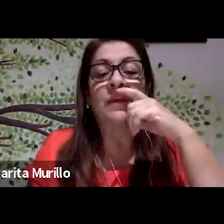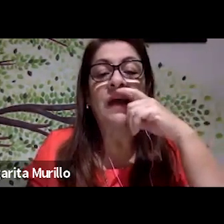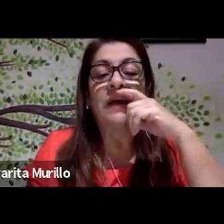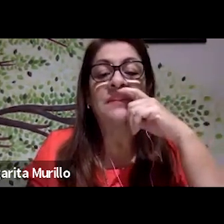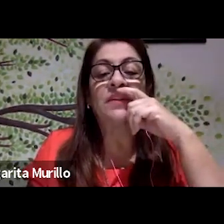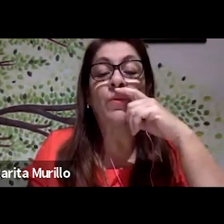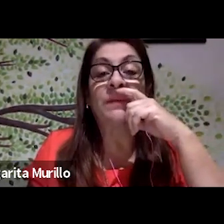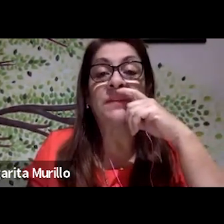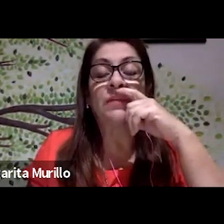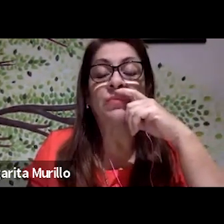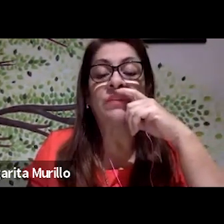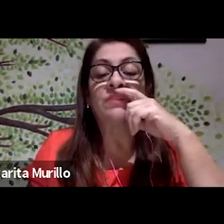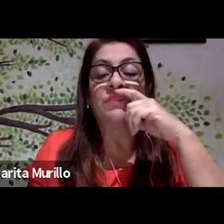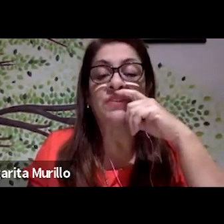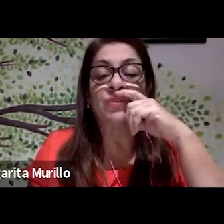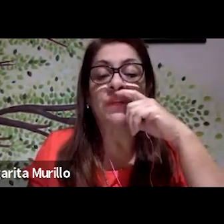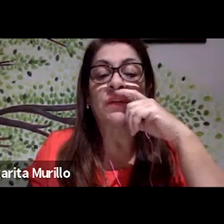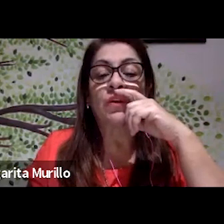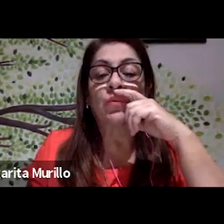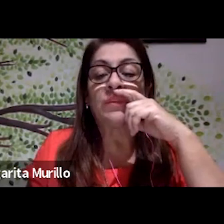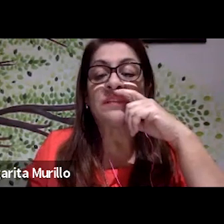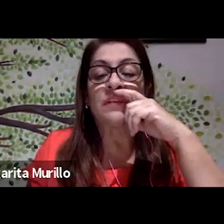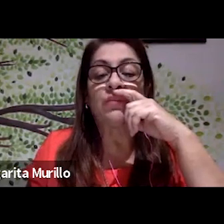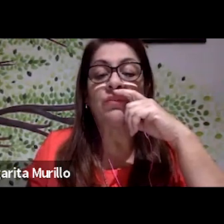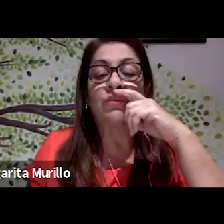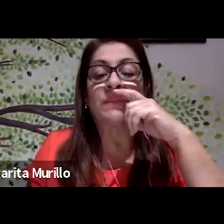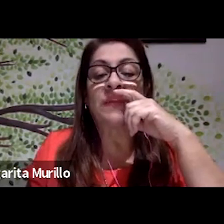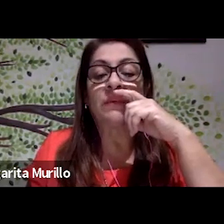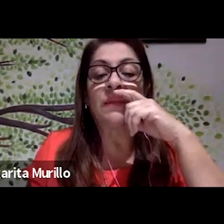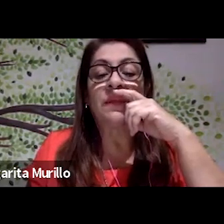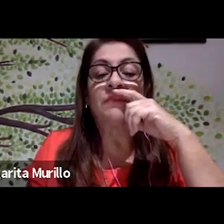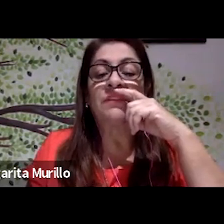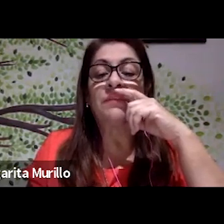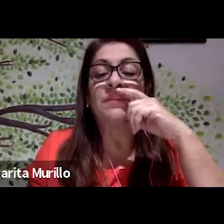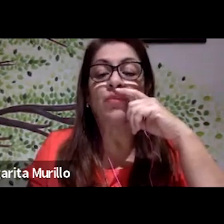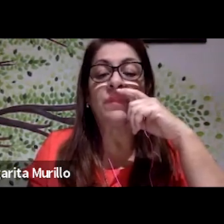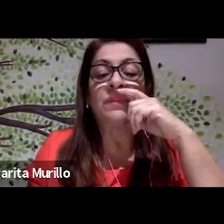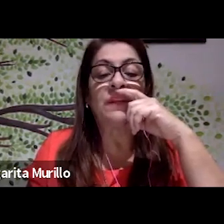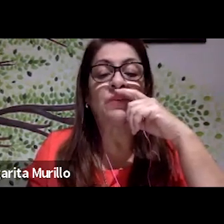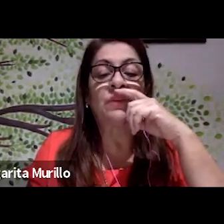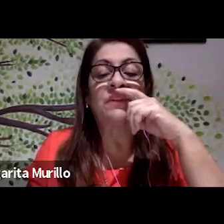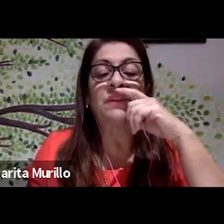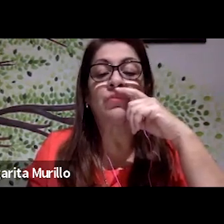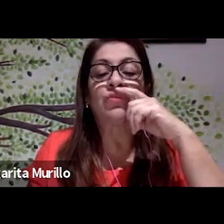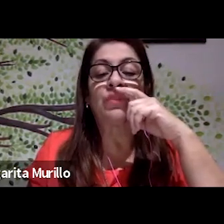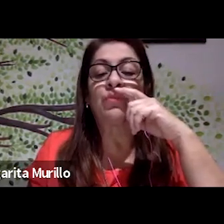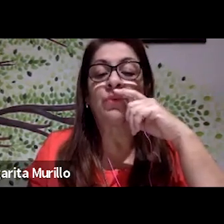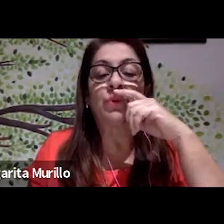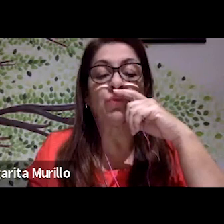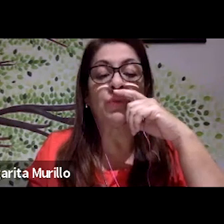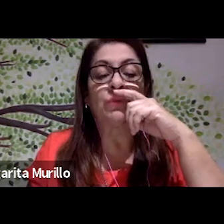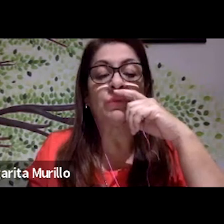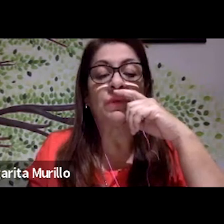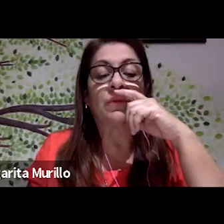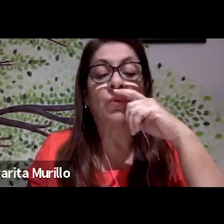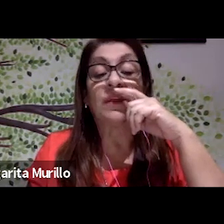lo que reluce antes de compartir en una red Reflexiona no es necesario ni recomendable de transmitir tu vida en directo intentemos no ser